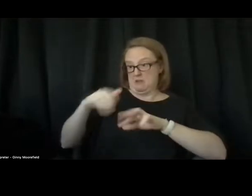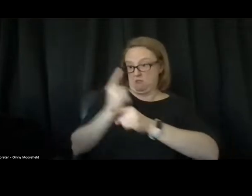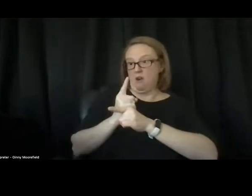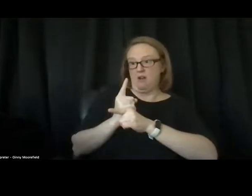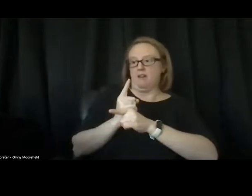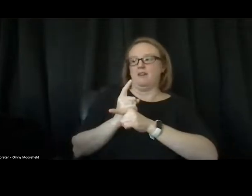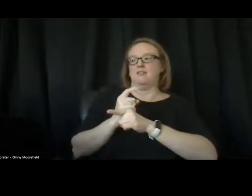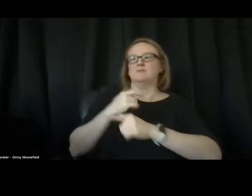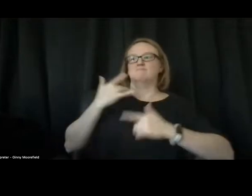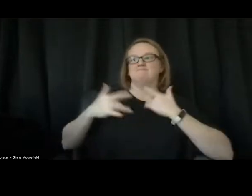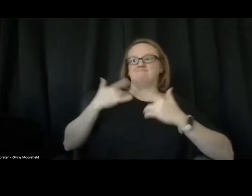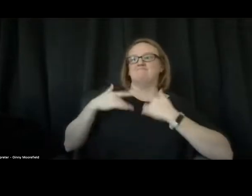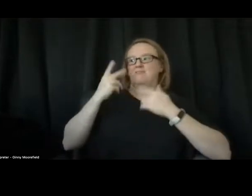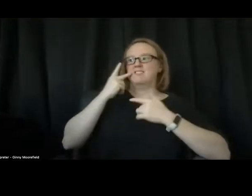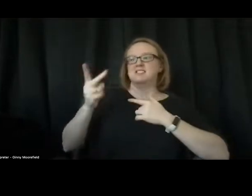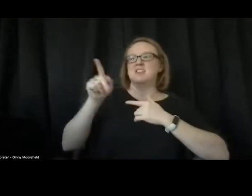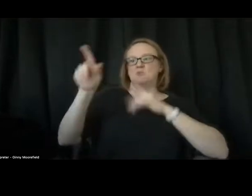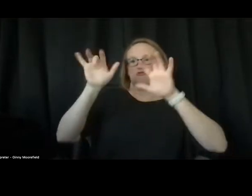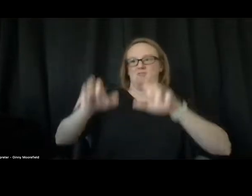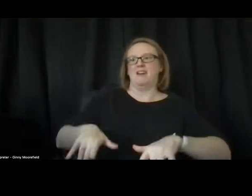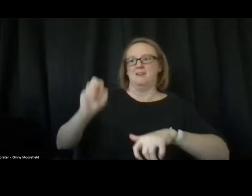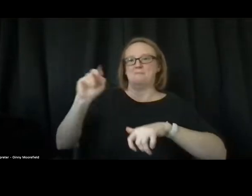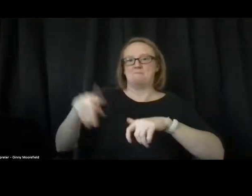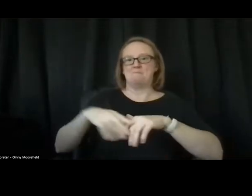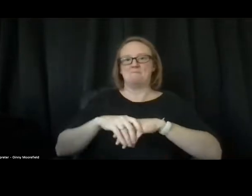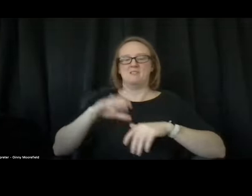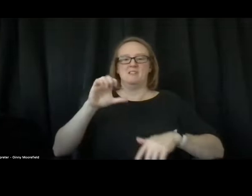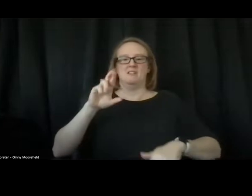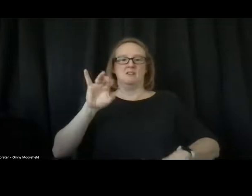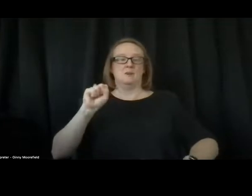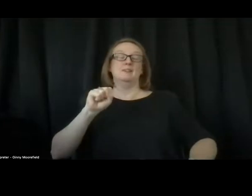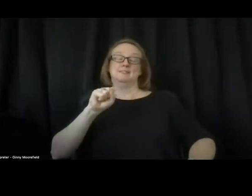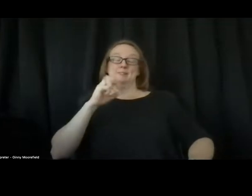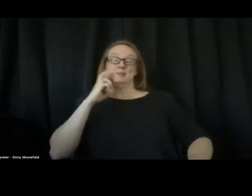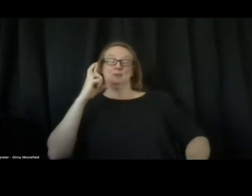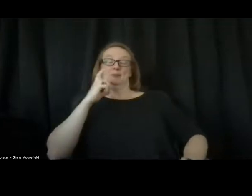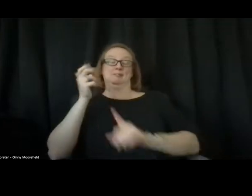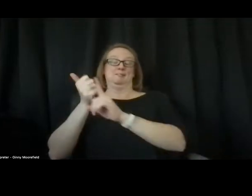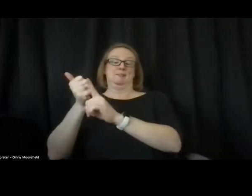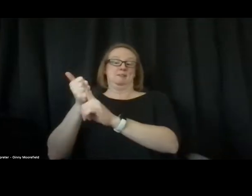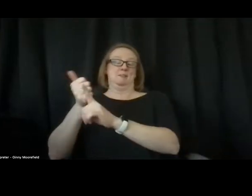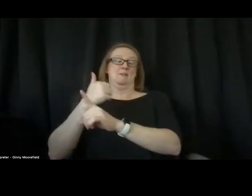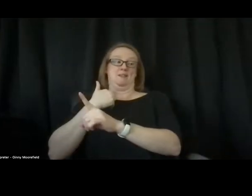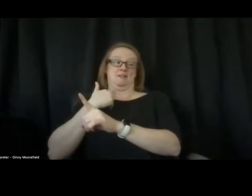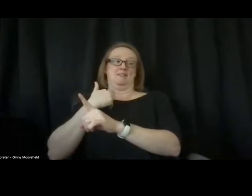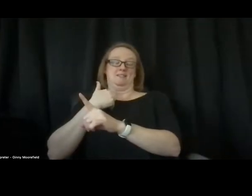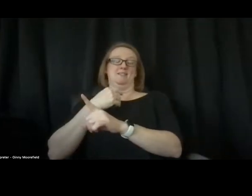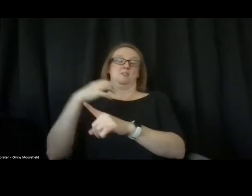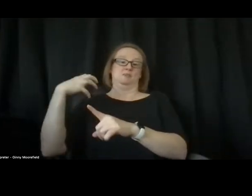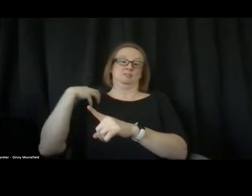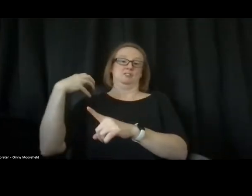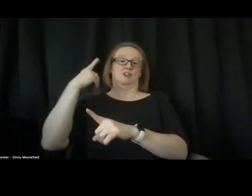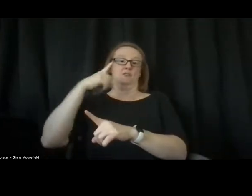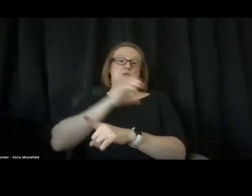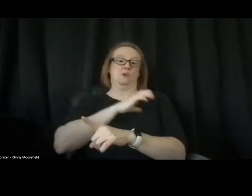y cómo nos llegan tus comentarios hay una razón por la cual él es el presidente de nuestro consejo y es